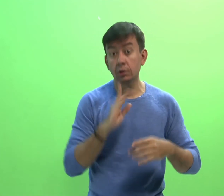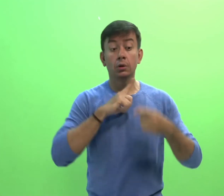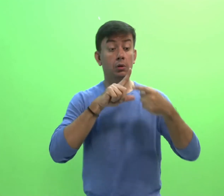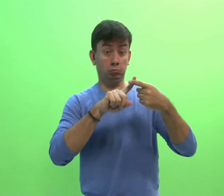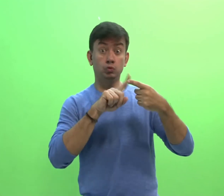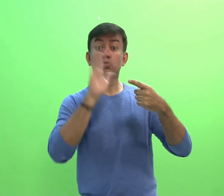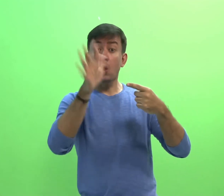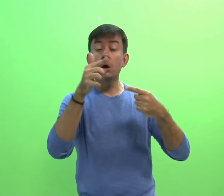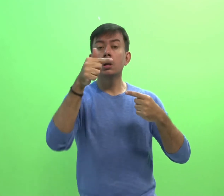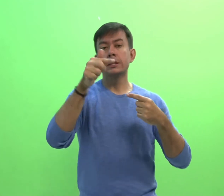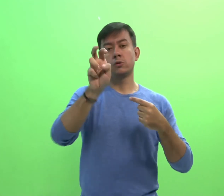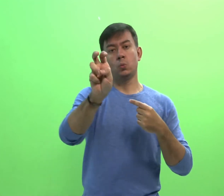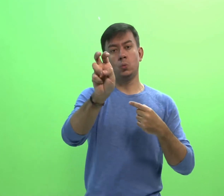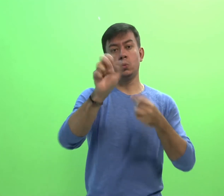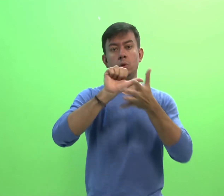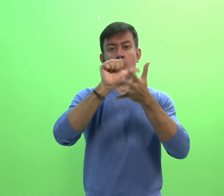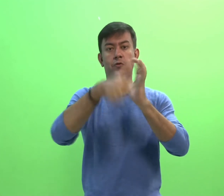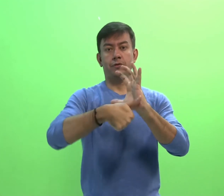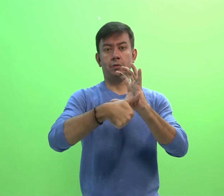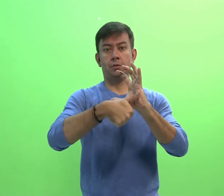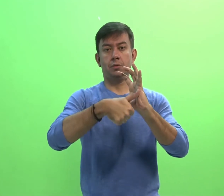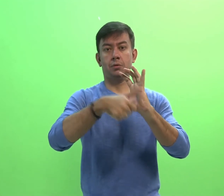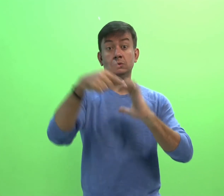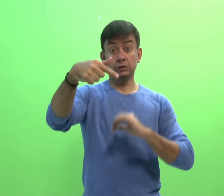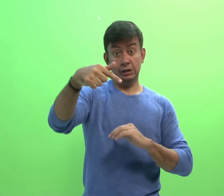75 configurações de mão.